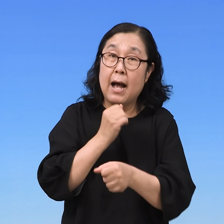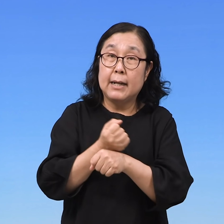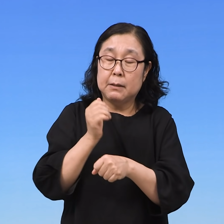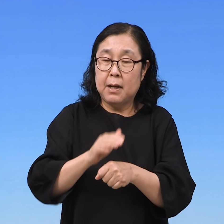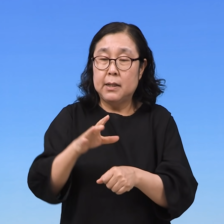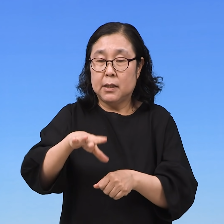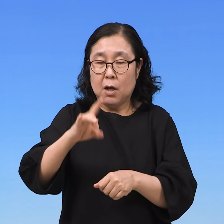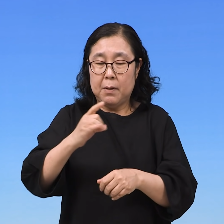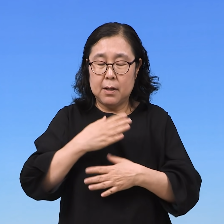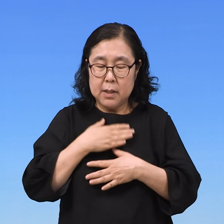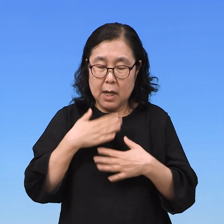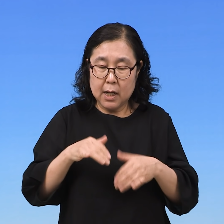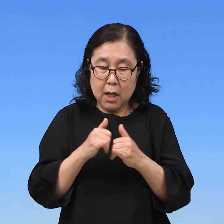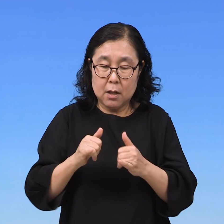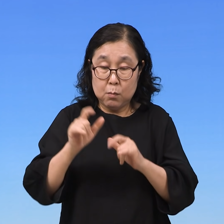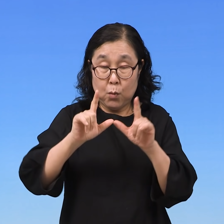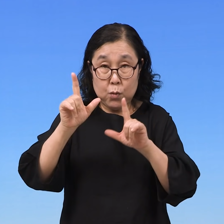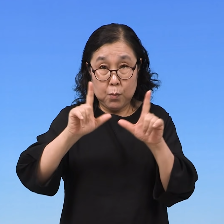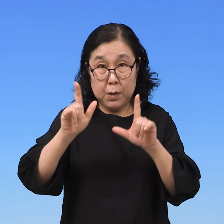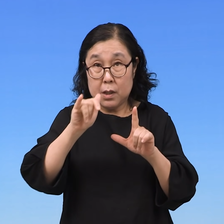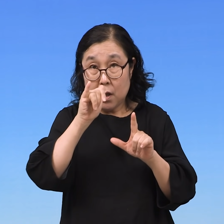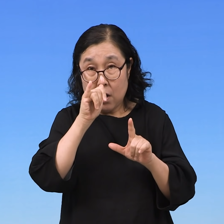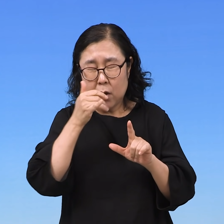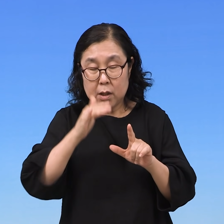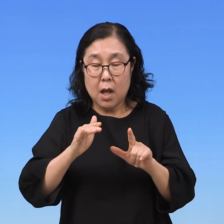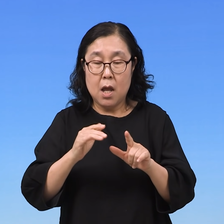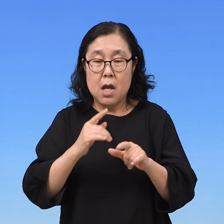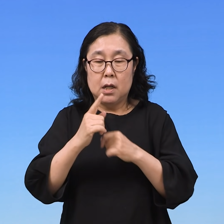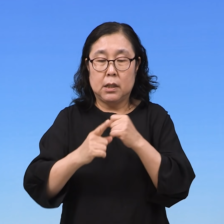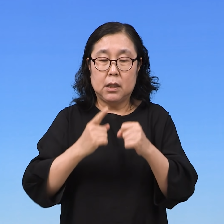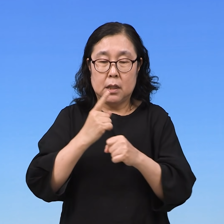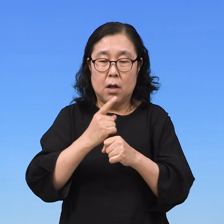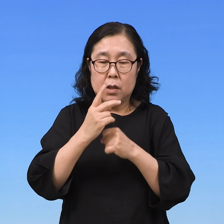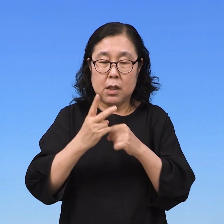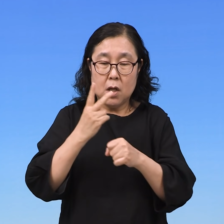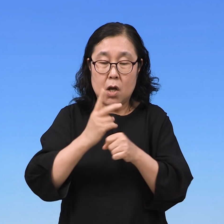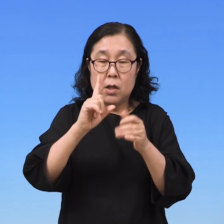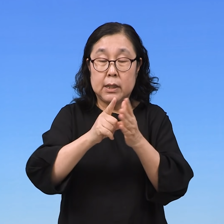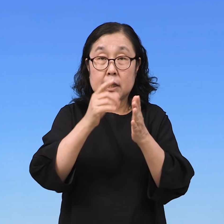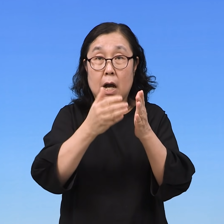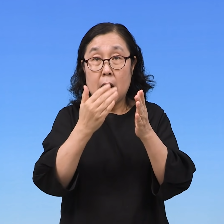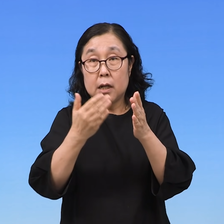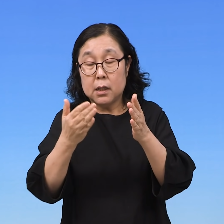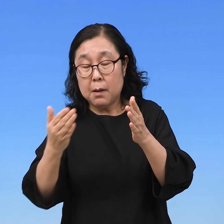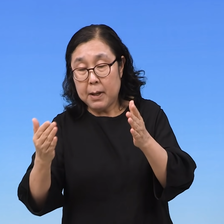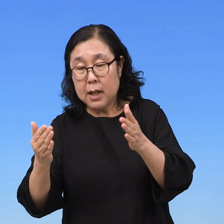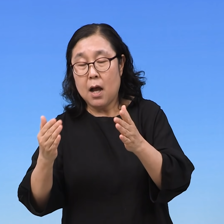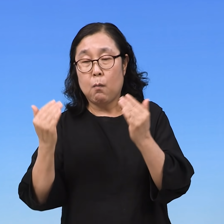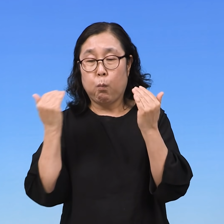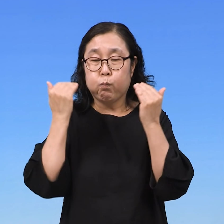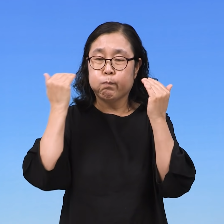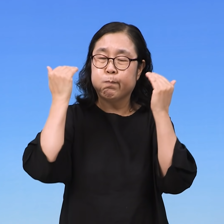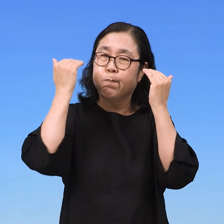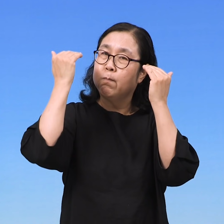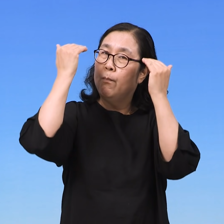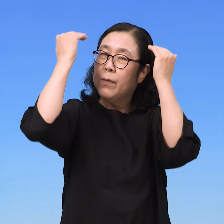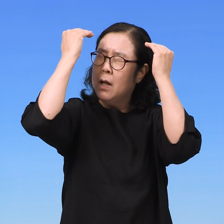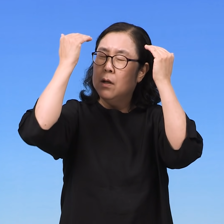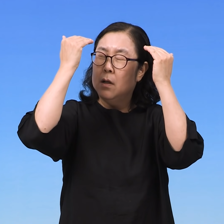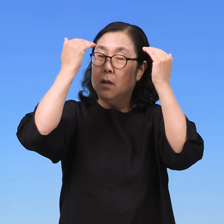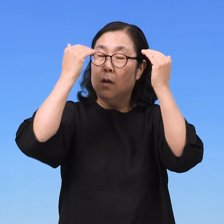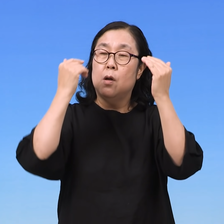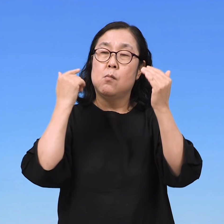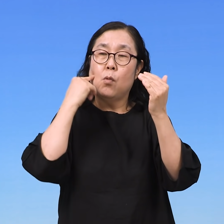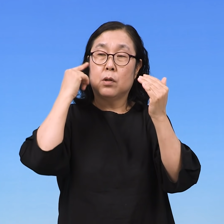조금 약한 부분이 있었는데 1년이 지나고 2년이 지나면서 너무나 성숙하게 연걸어가는 교역자가 있거든요.